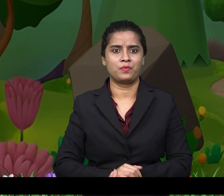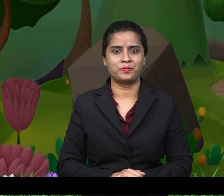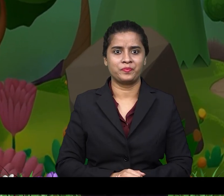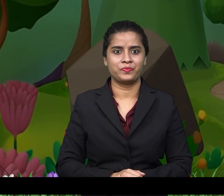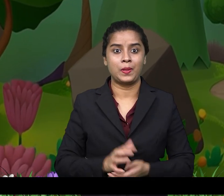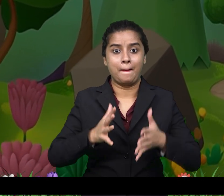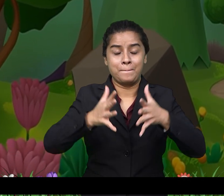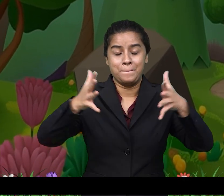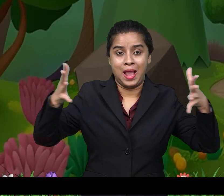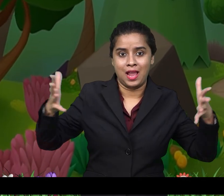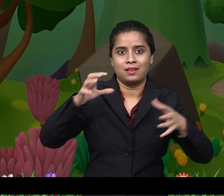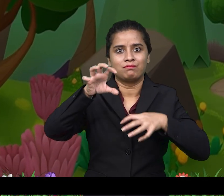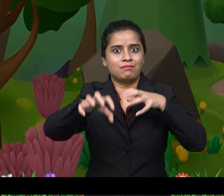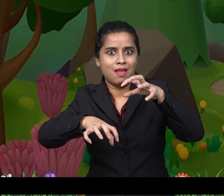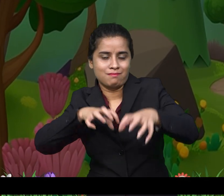बड़े जानवर,